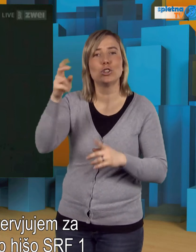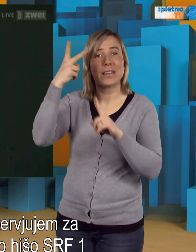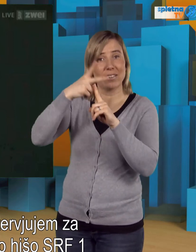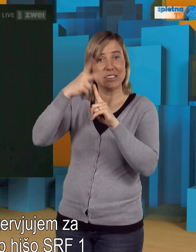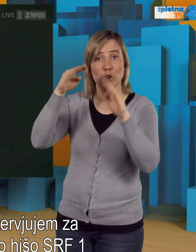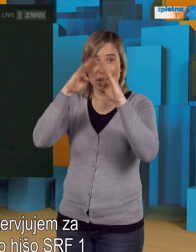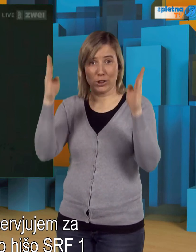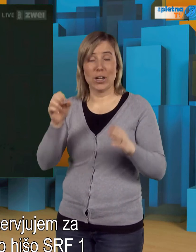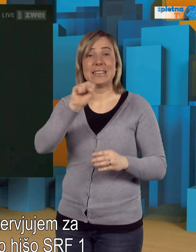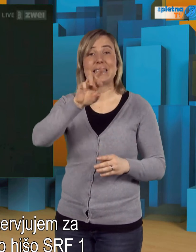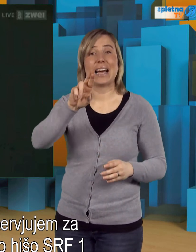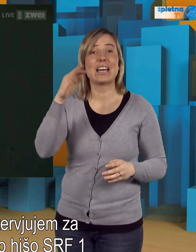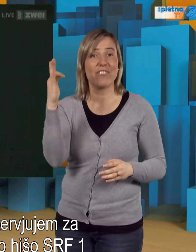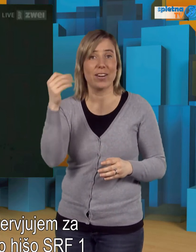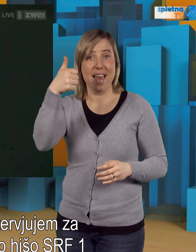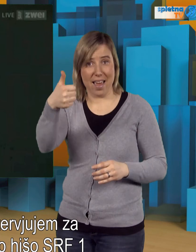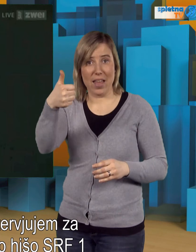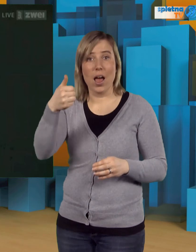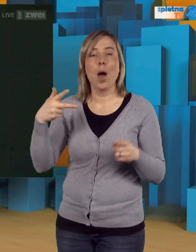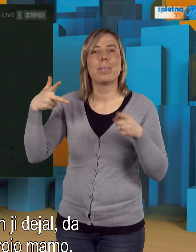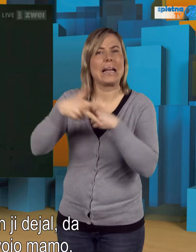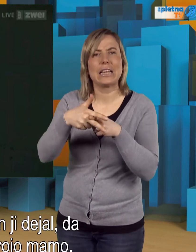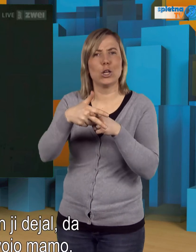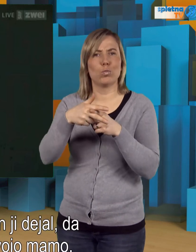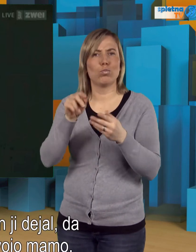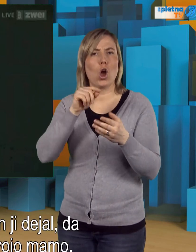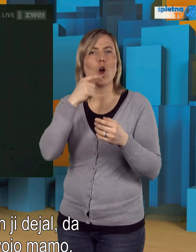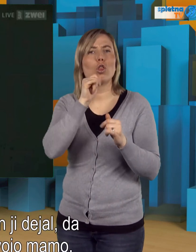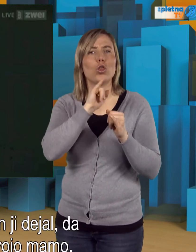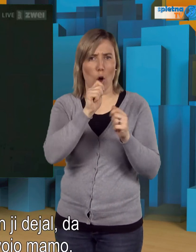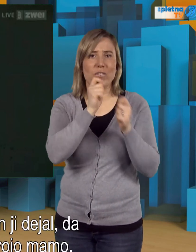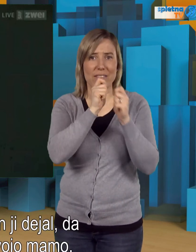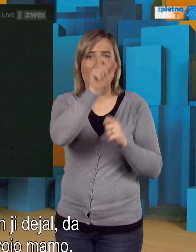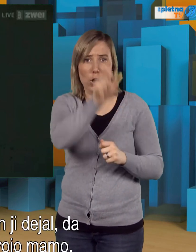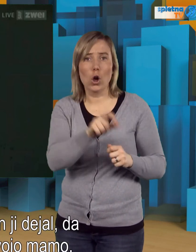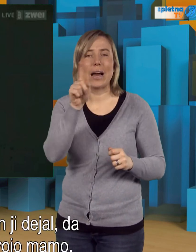prekinil novinarko in ji dejal, da mora pozdraviti svojo mamo.